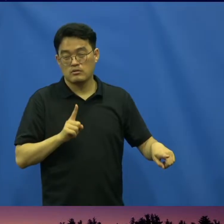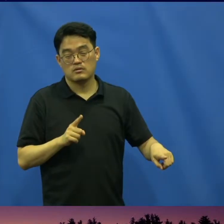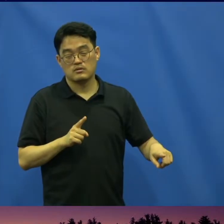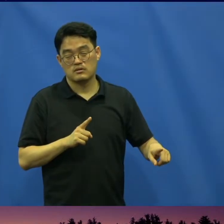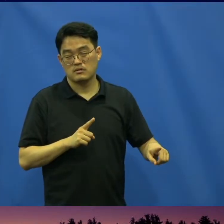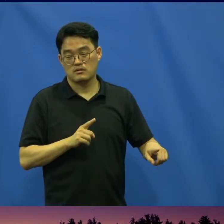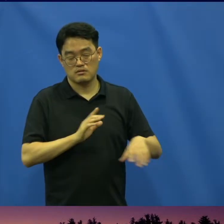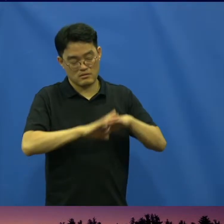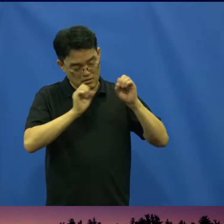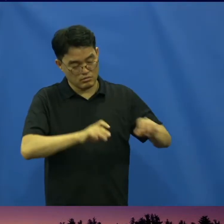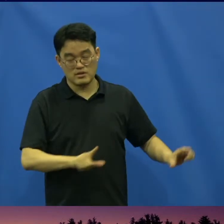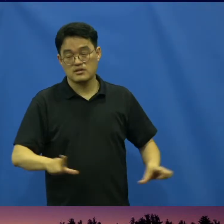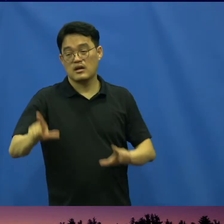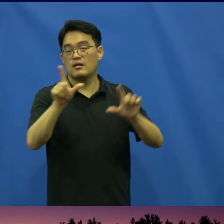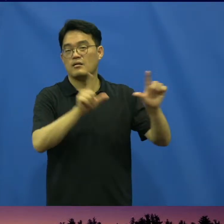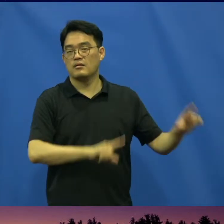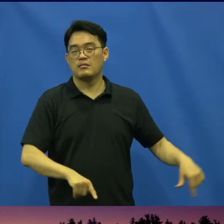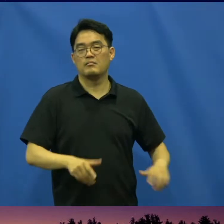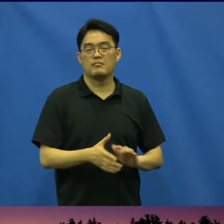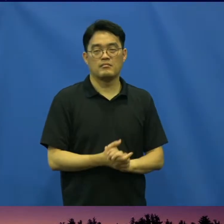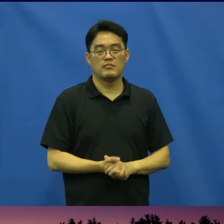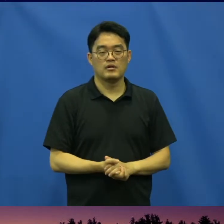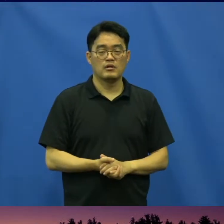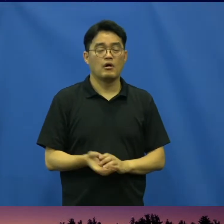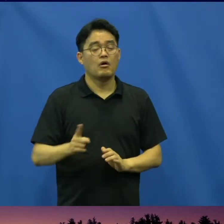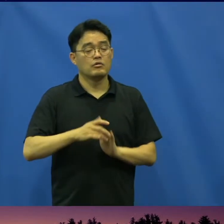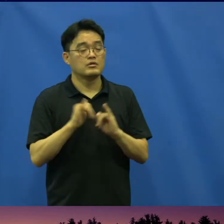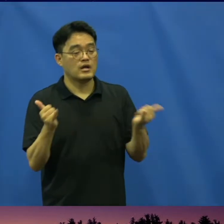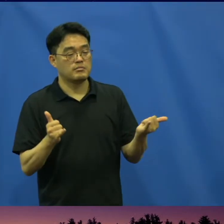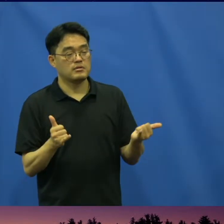채를 돌리는 방법 뭐 이런 거.